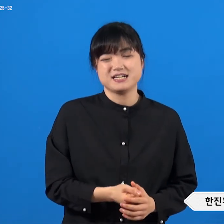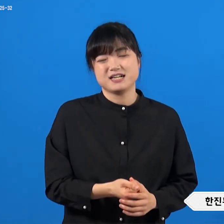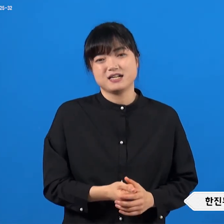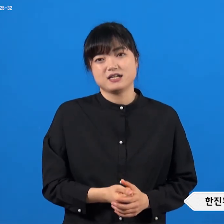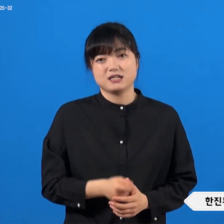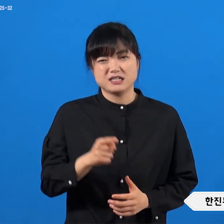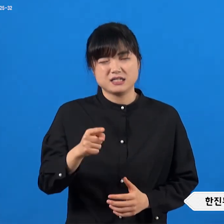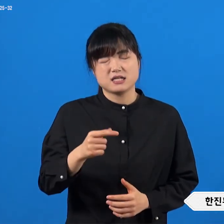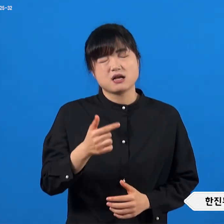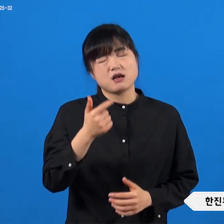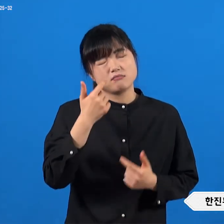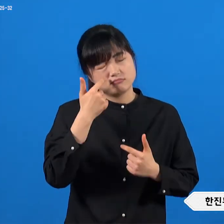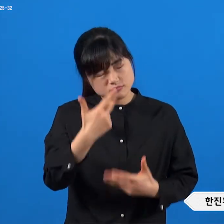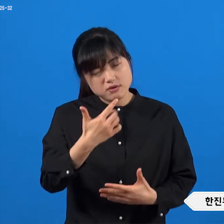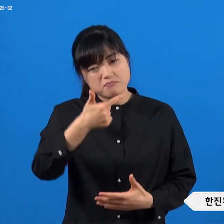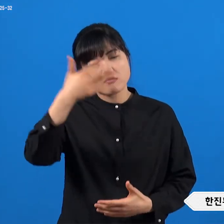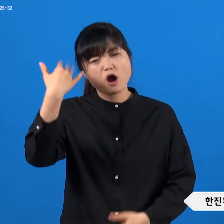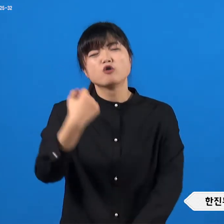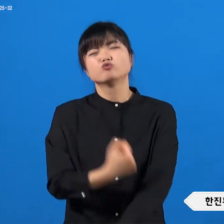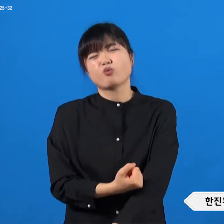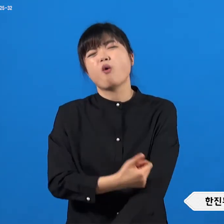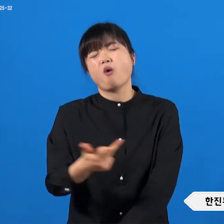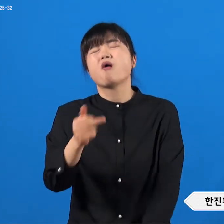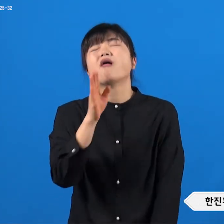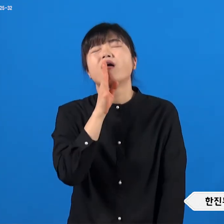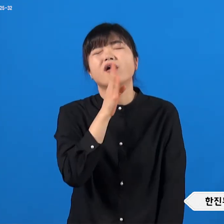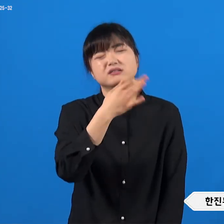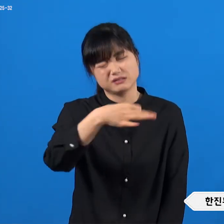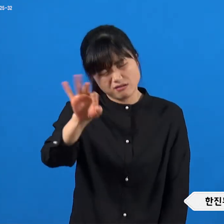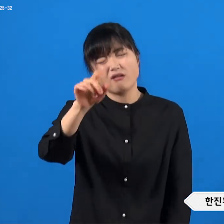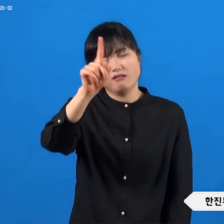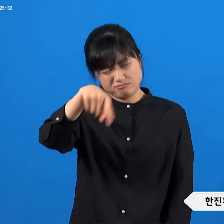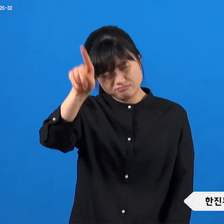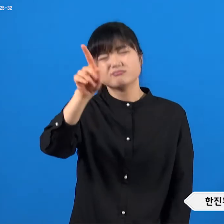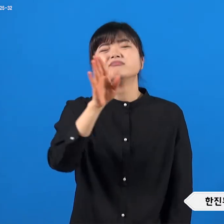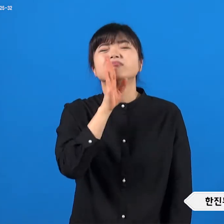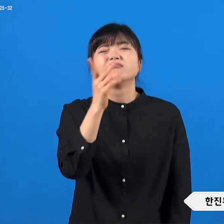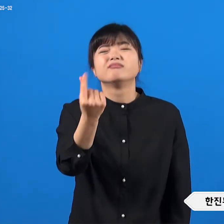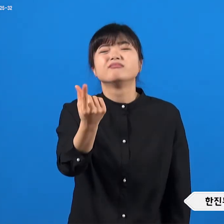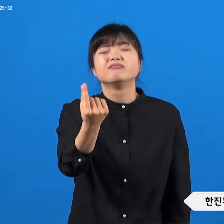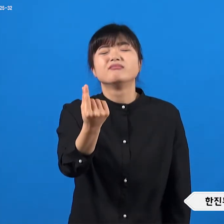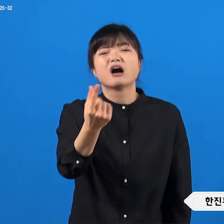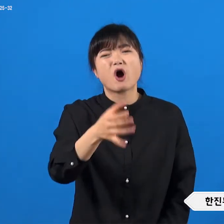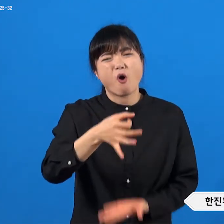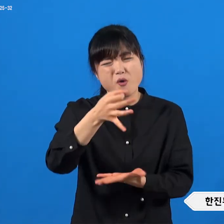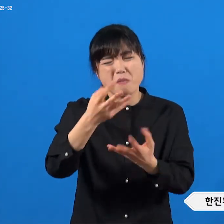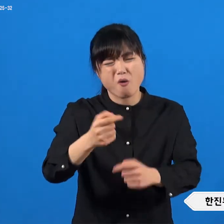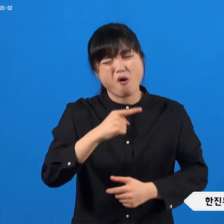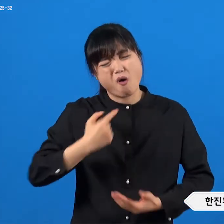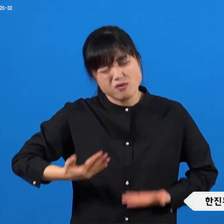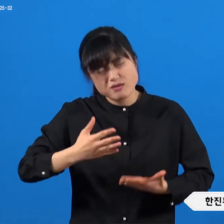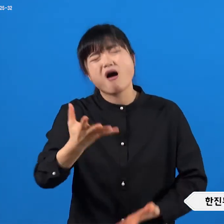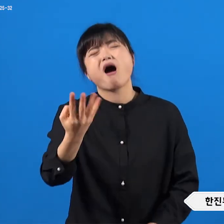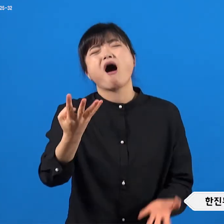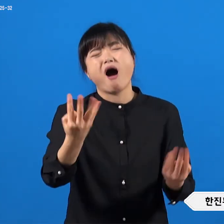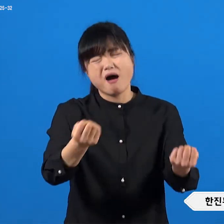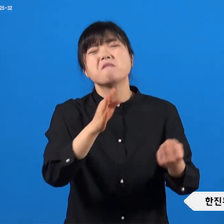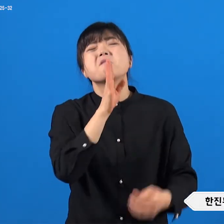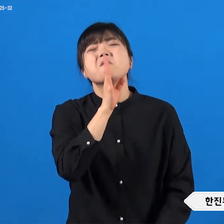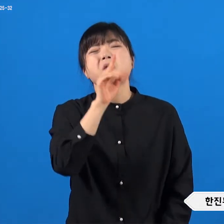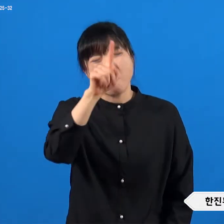그런 분들은 지난날 분명히 수고를 많이 했습니다. 일도 많이 하고 연보도 많이 하고 헌신도 많이